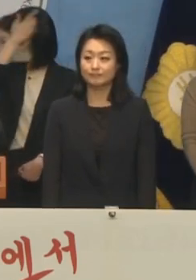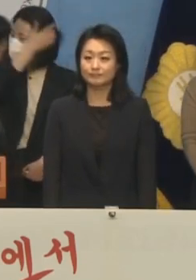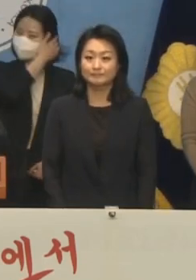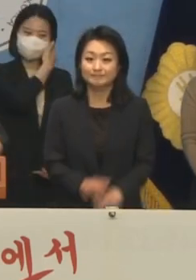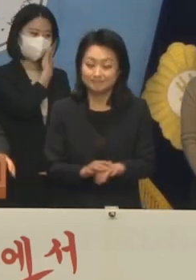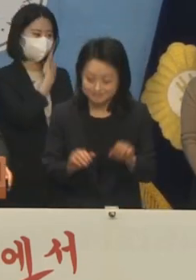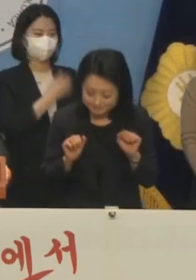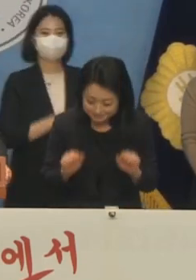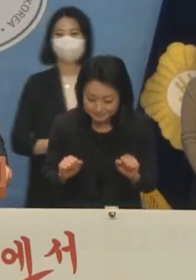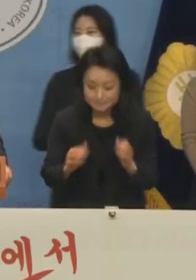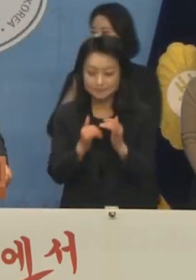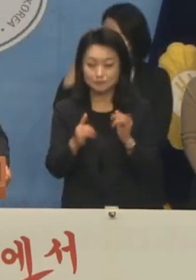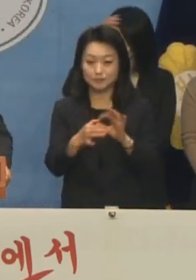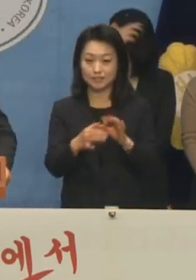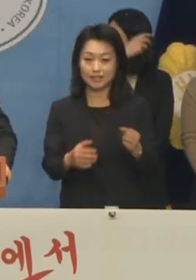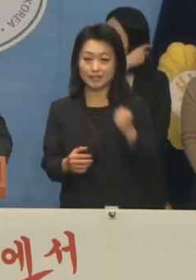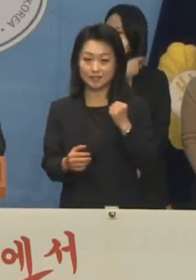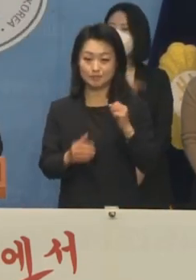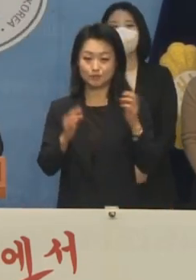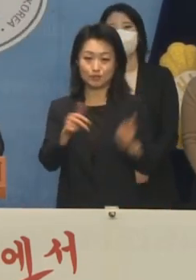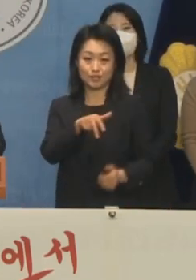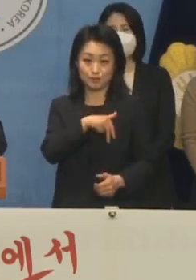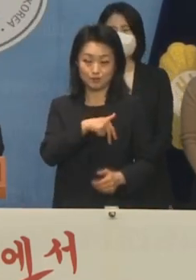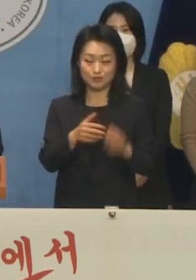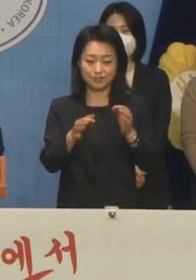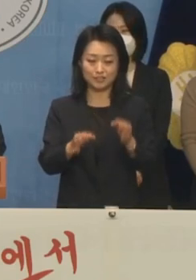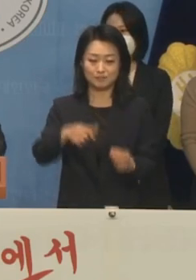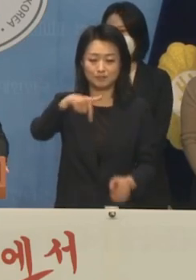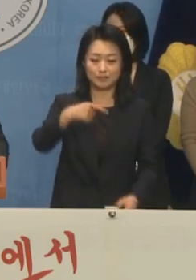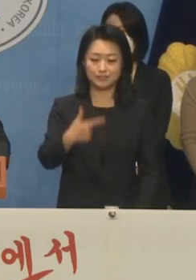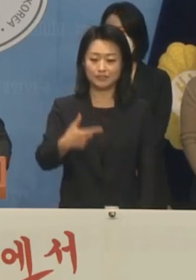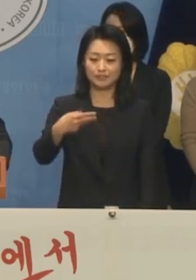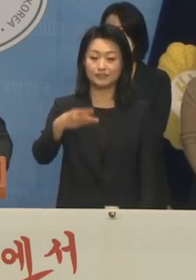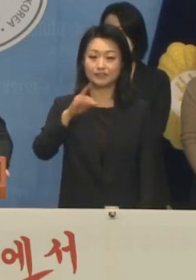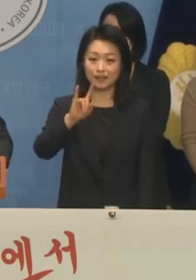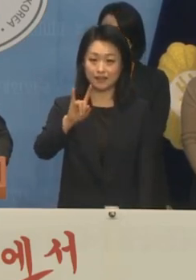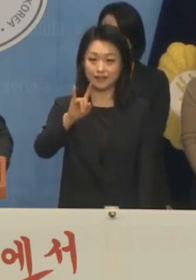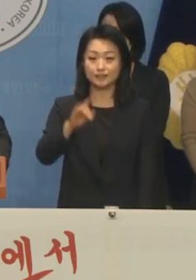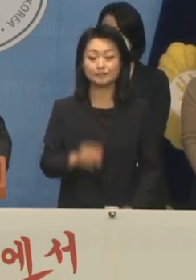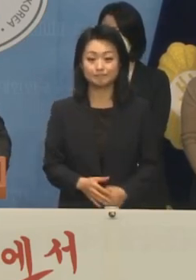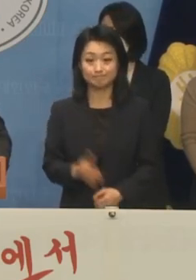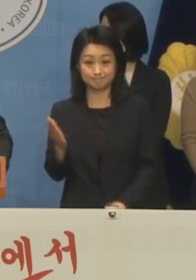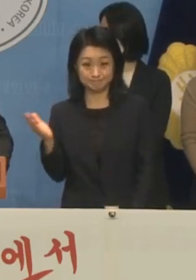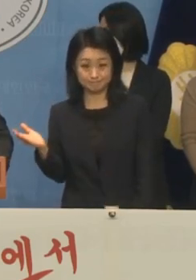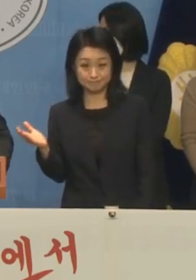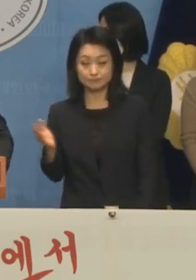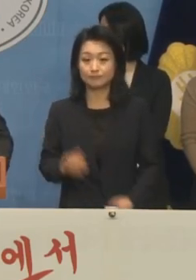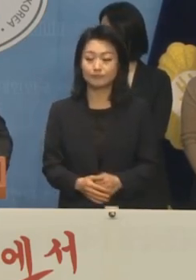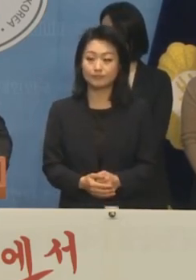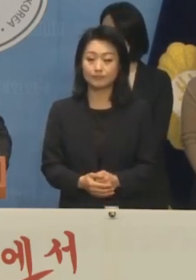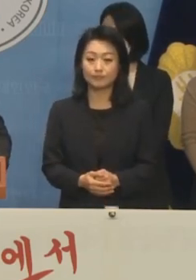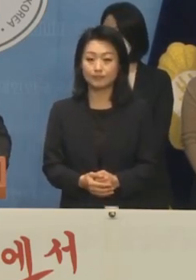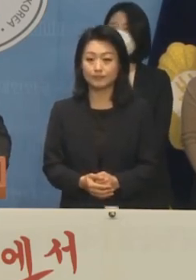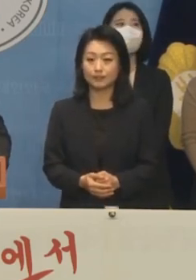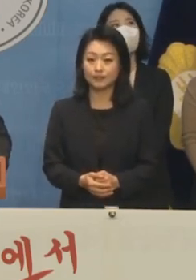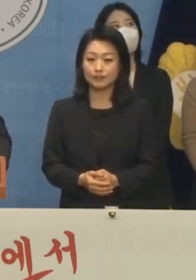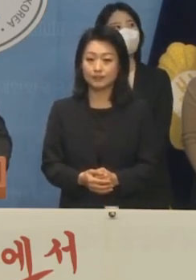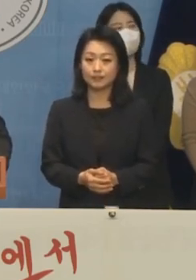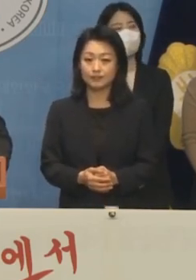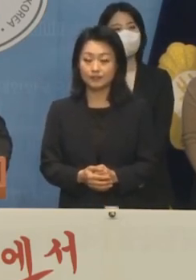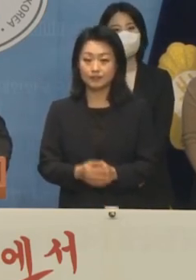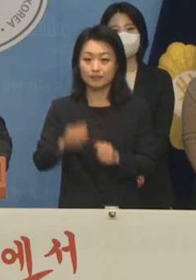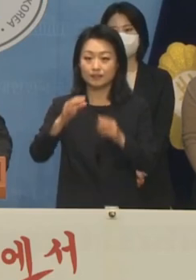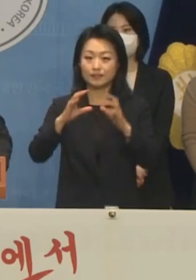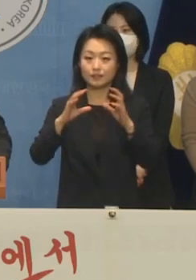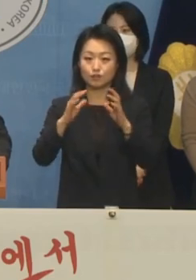네, 안녕하십니까. 국민의힘 국회의원 김근태입니다. 저는 이달 초에 모수 조정에만 그치게 되는